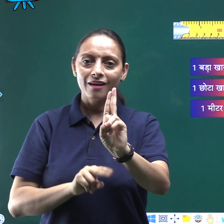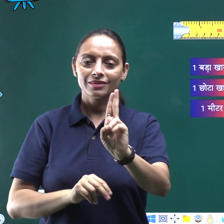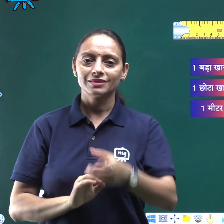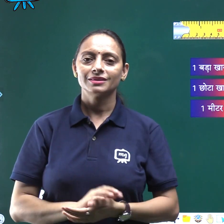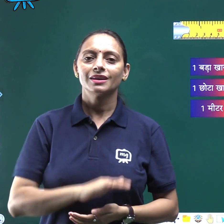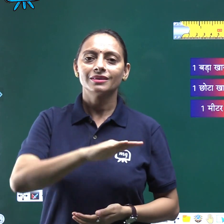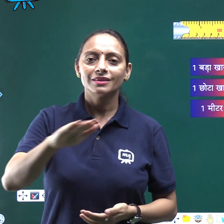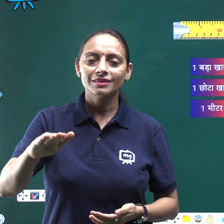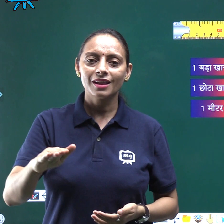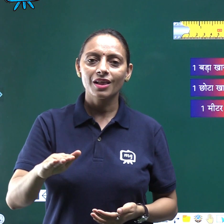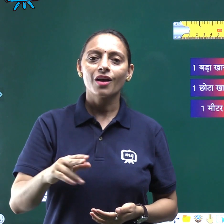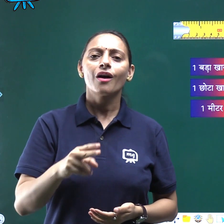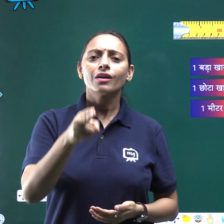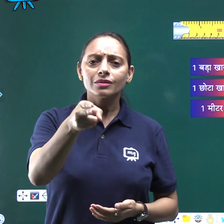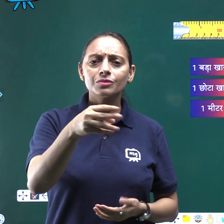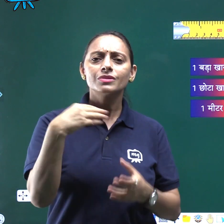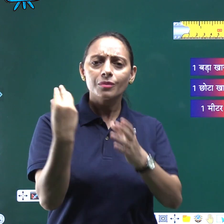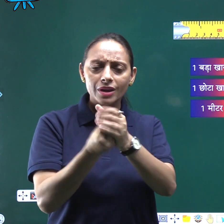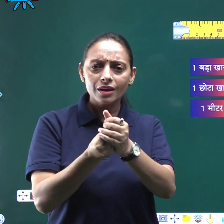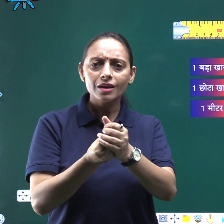बच्चों क्या तुमने स्केल देखा है?